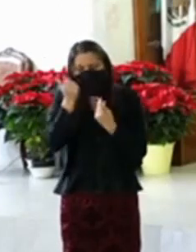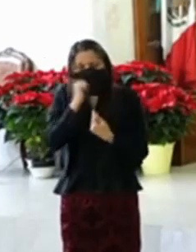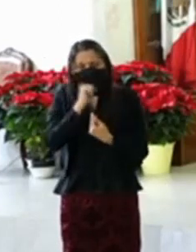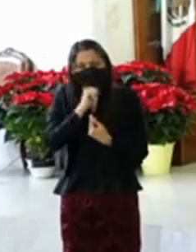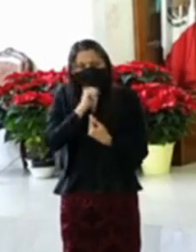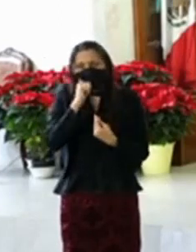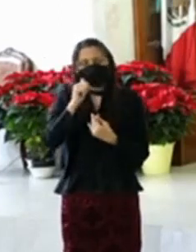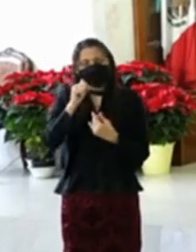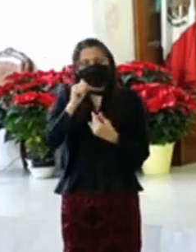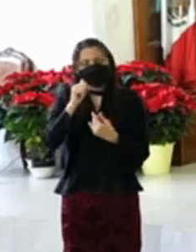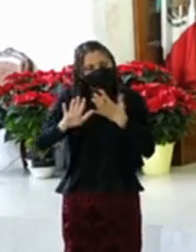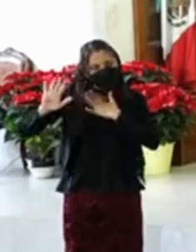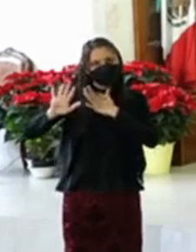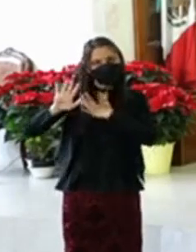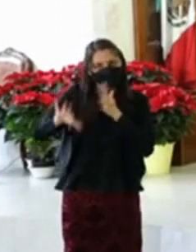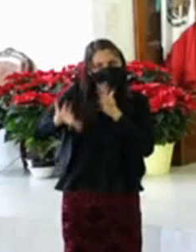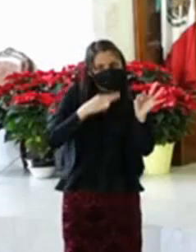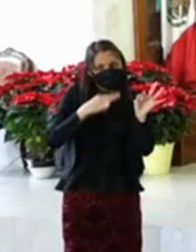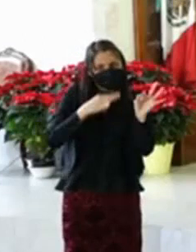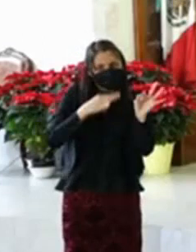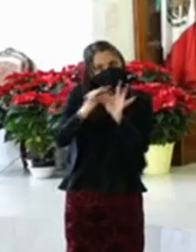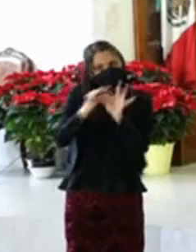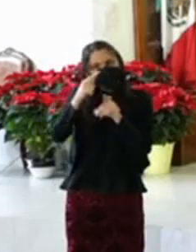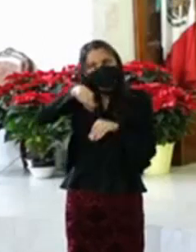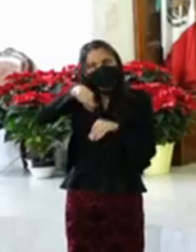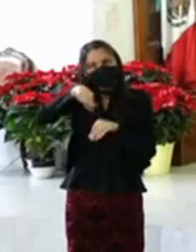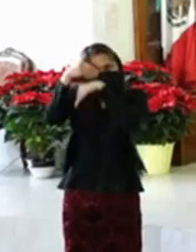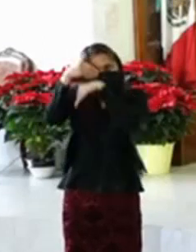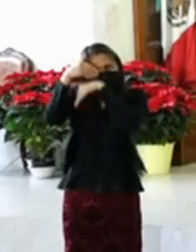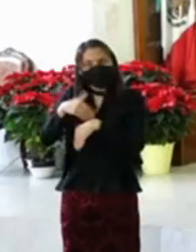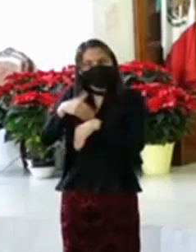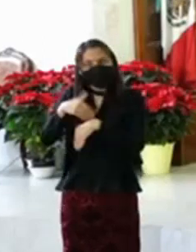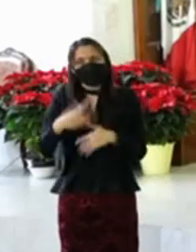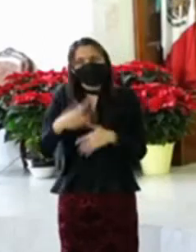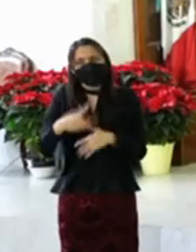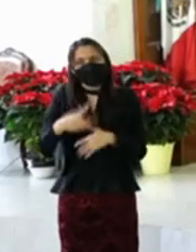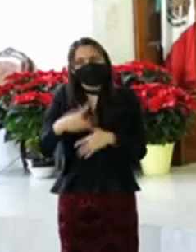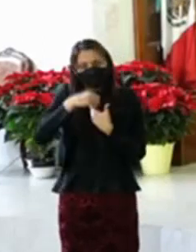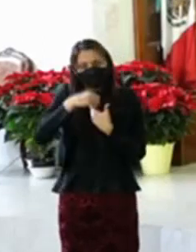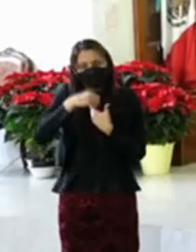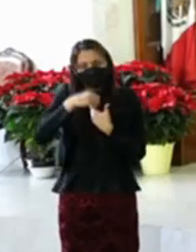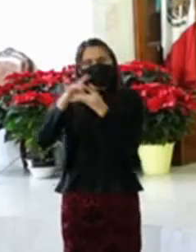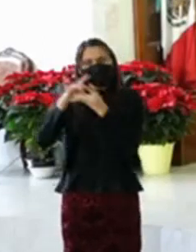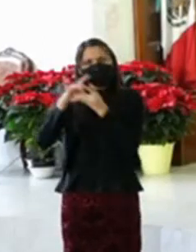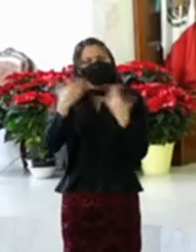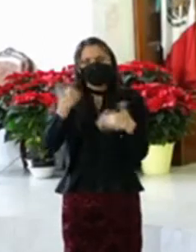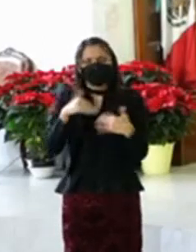nosotros. Emmanuel es tener seguro el favor de Dios.